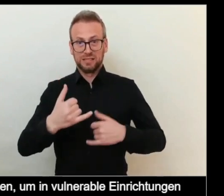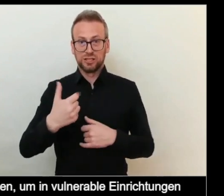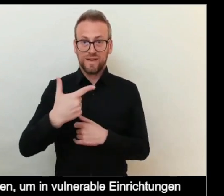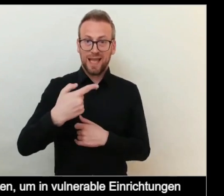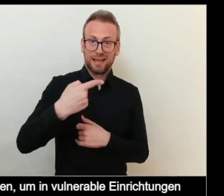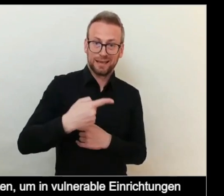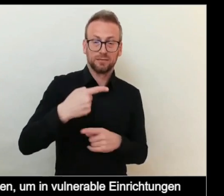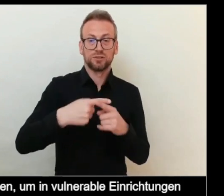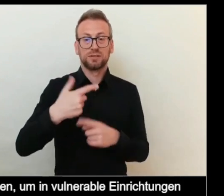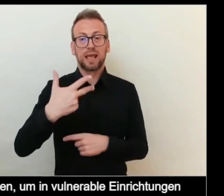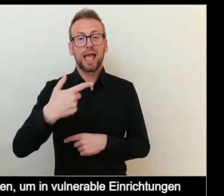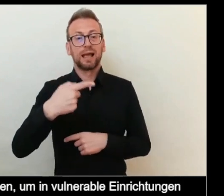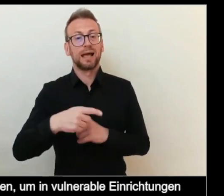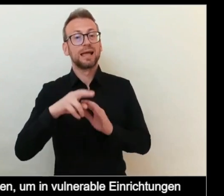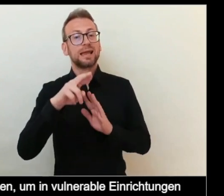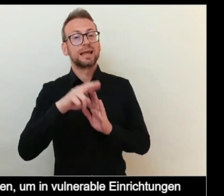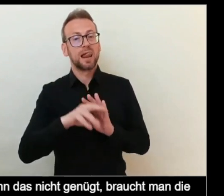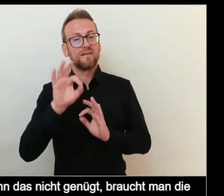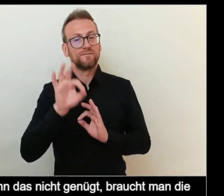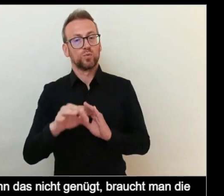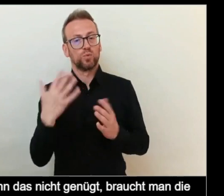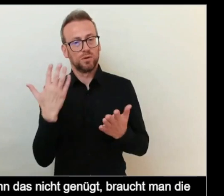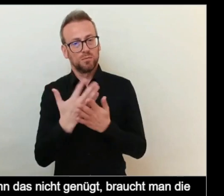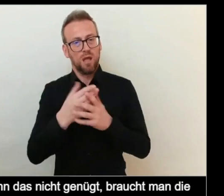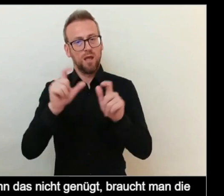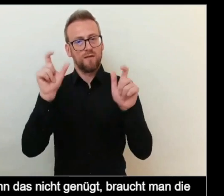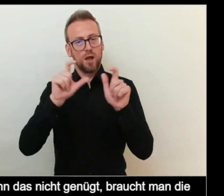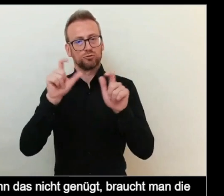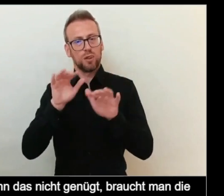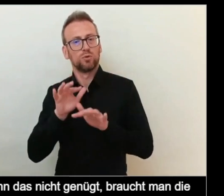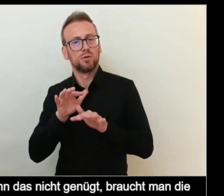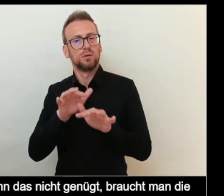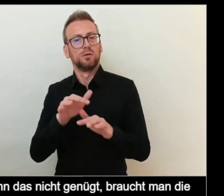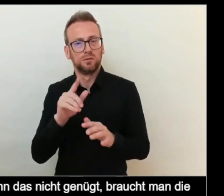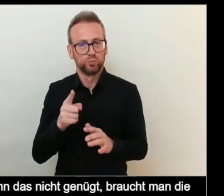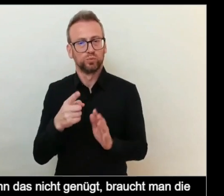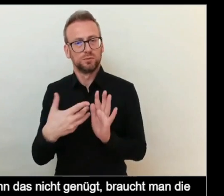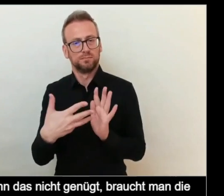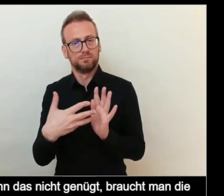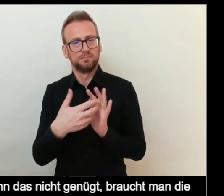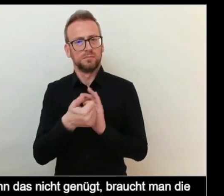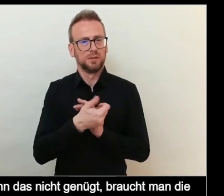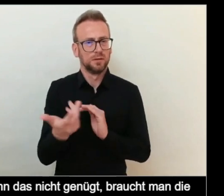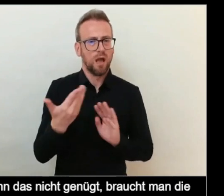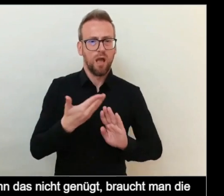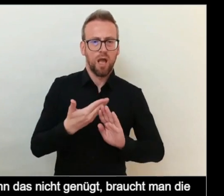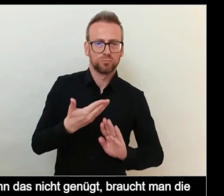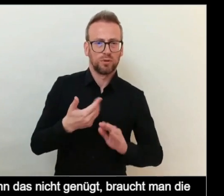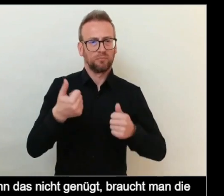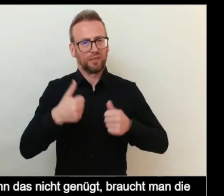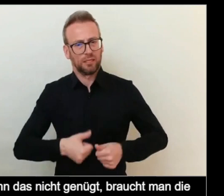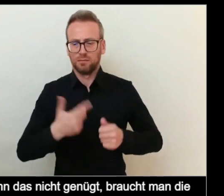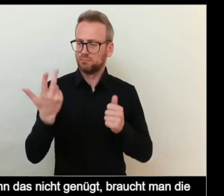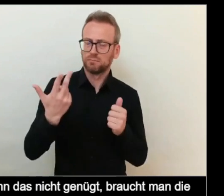nicht erfasst in dem Hotspot. So. Und um das in Kraft zu setzen, bräuchten wir einen Landtagsbeschluss. Und zwar tatsächlich